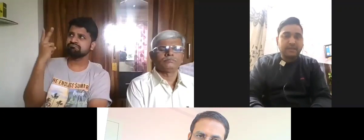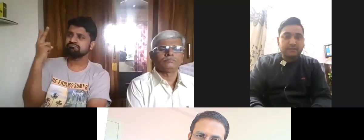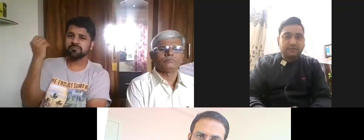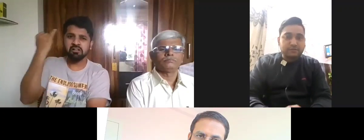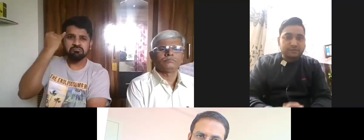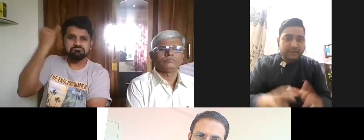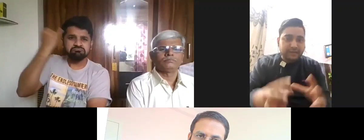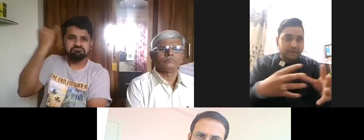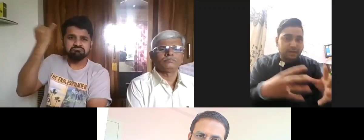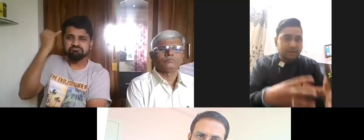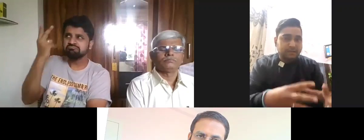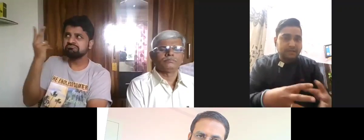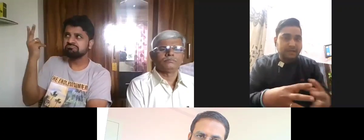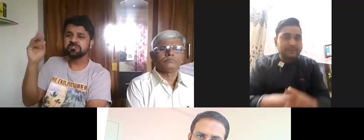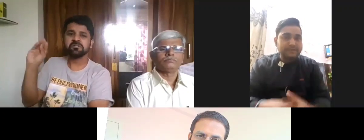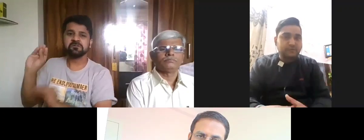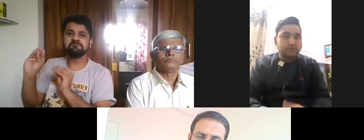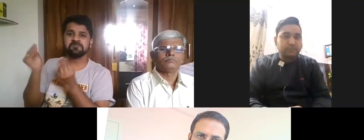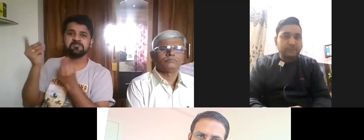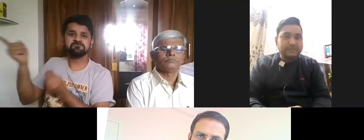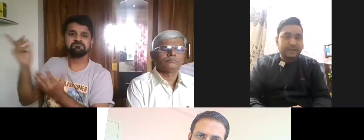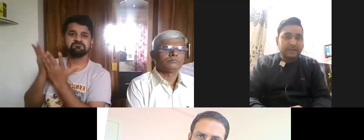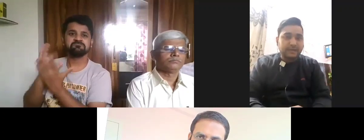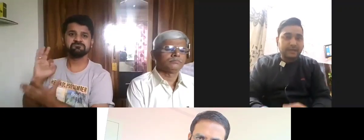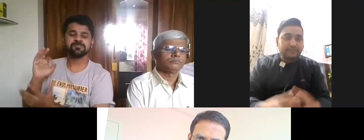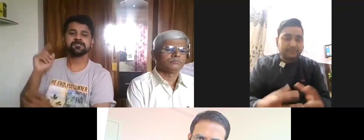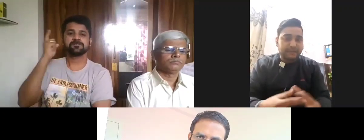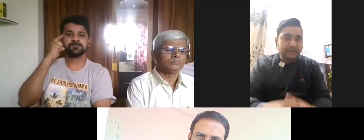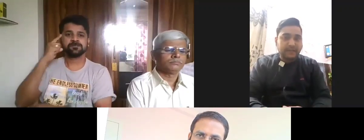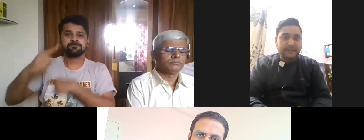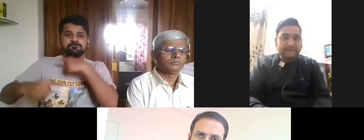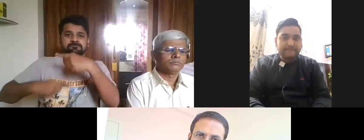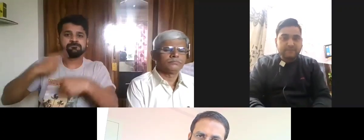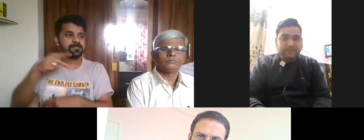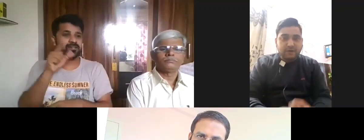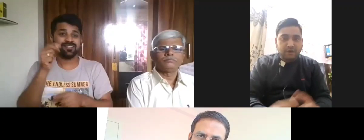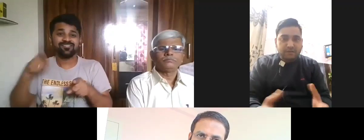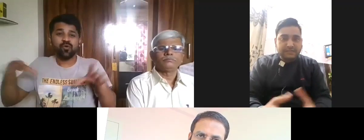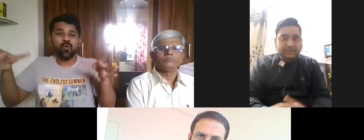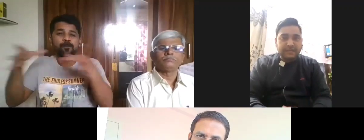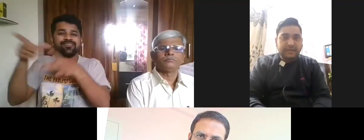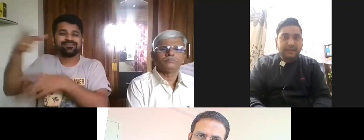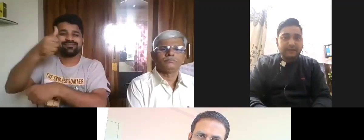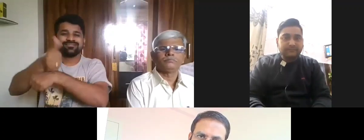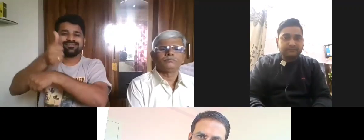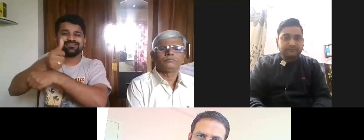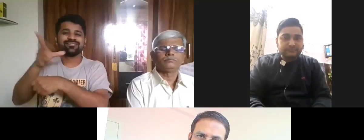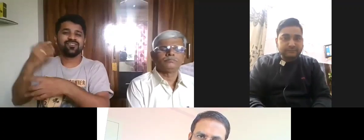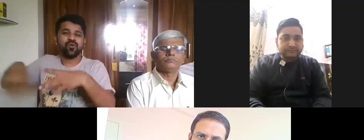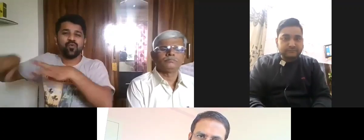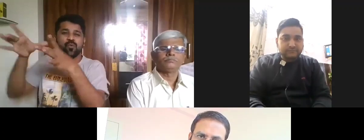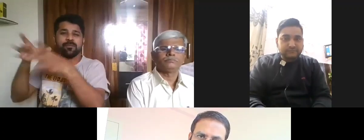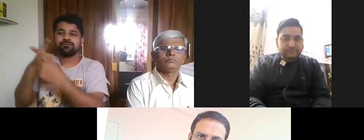मुझे सपोर्ट किया कि दूसरे जगह पे स्कूल में जाने के लिए, पढ़ने के लिए और सीखने के लिए।